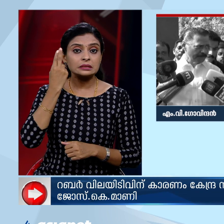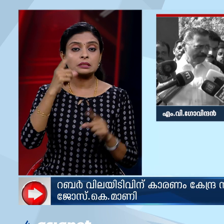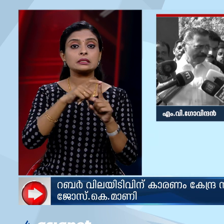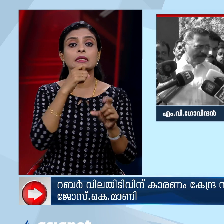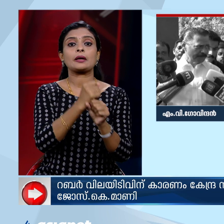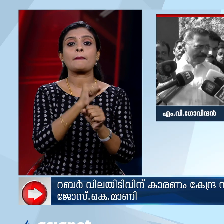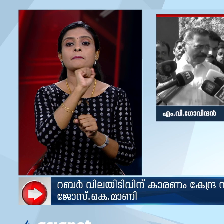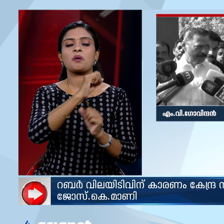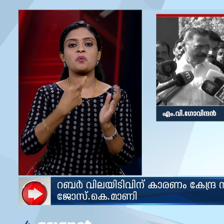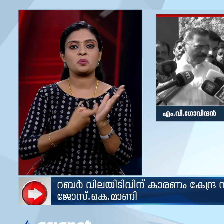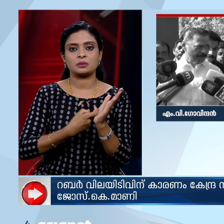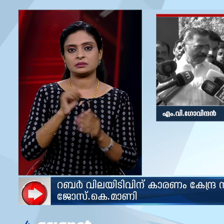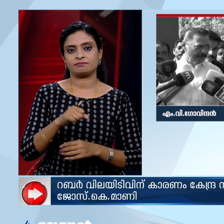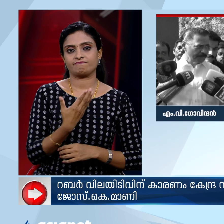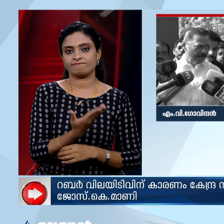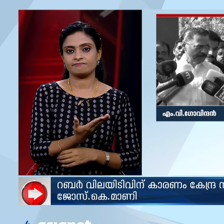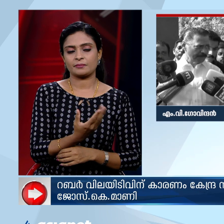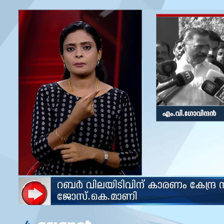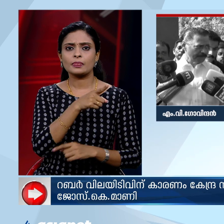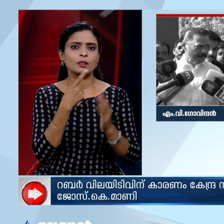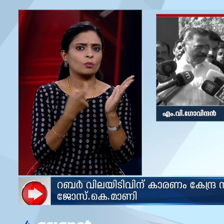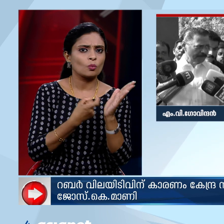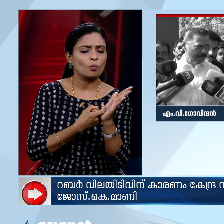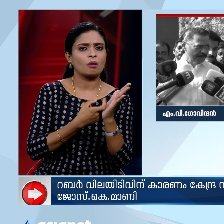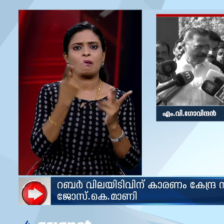നയങ്ങളാണ്. അപ്പോൾ ആ നയങ്ങൾ തിരുത്തണം.